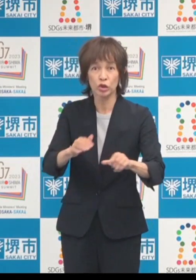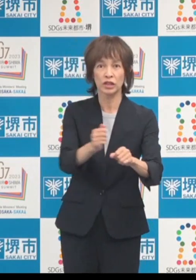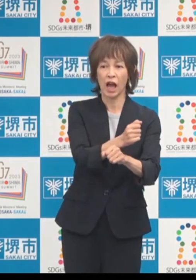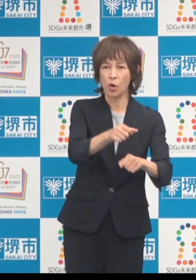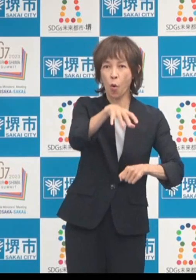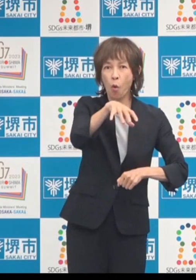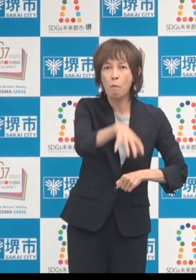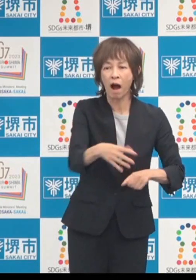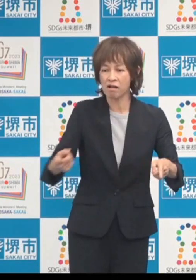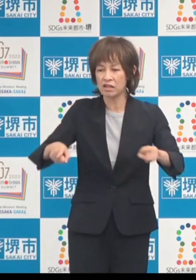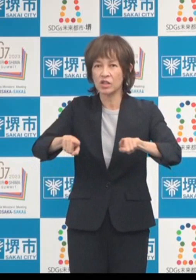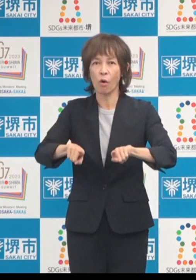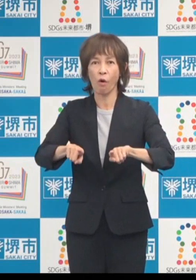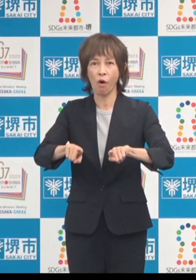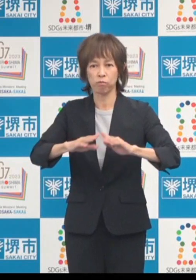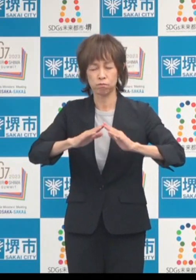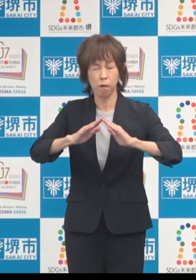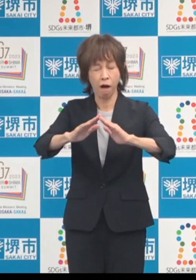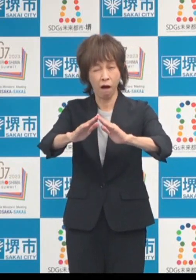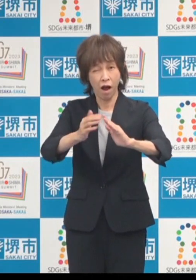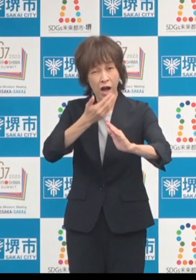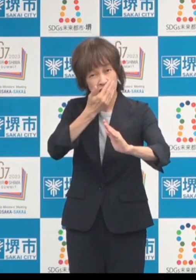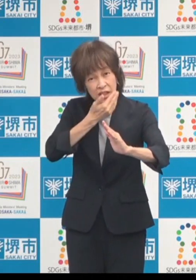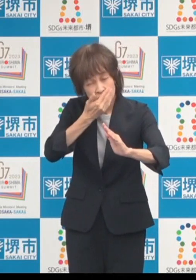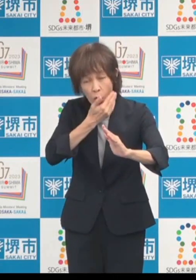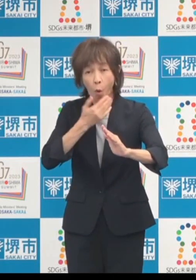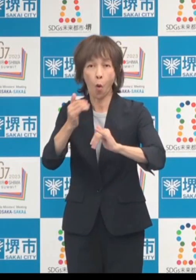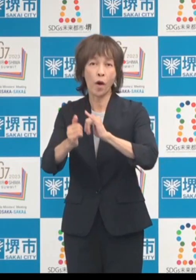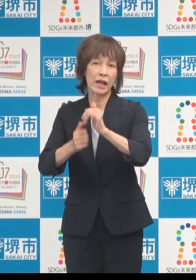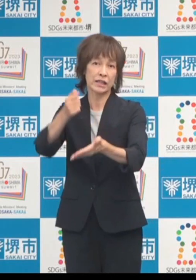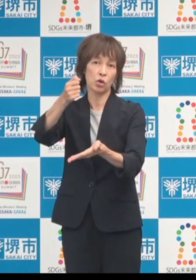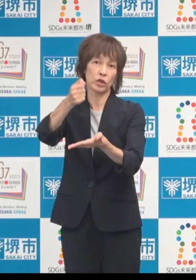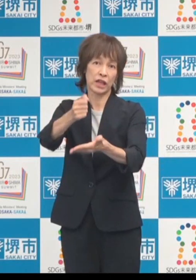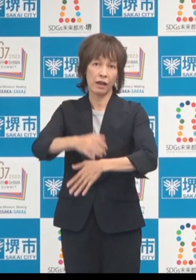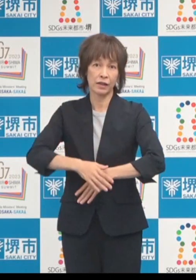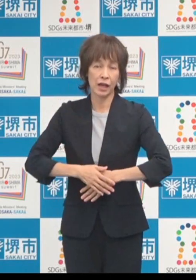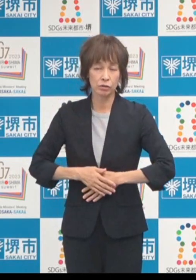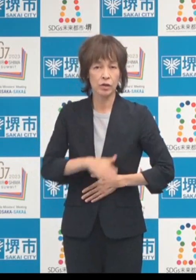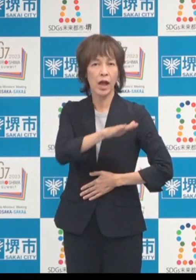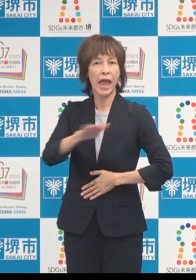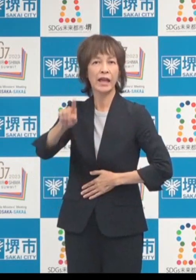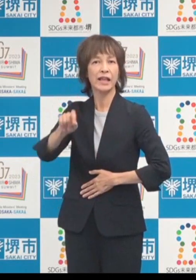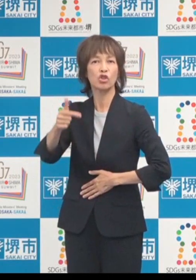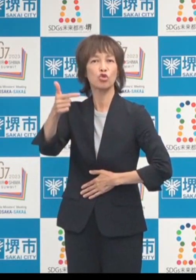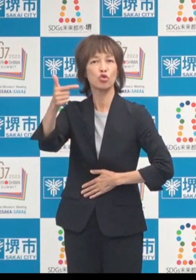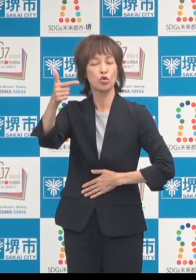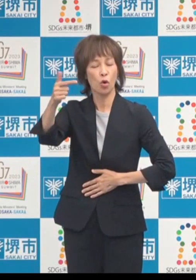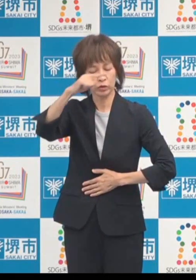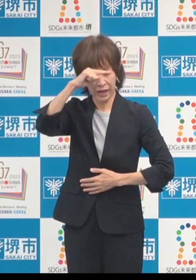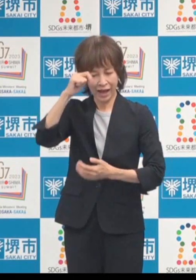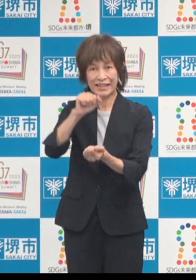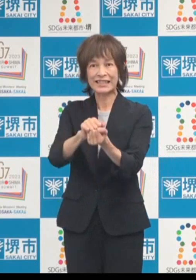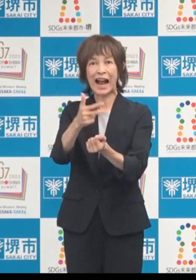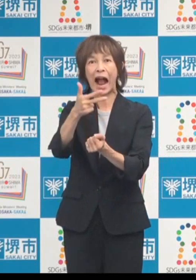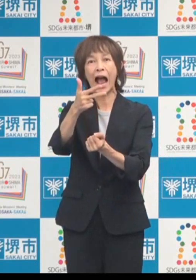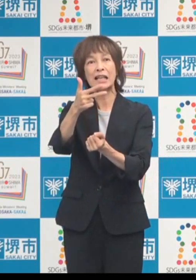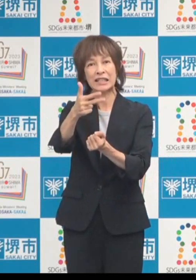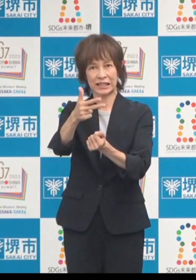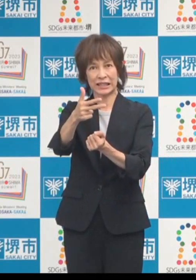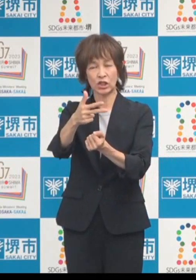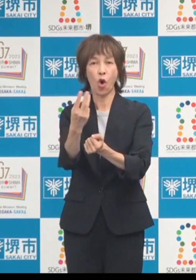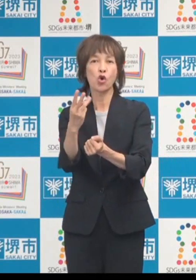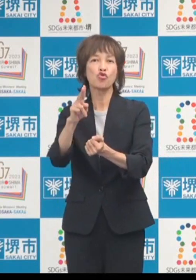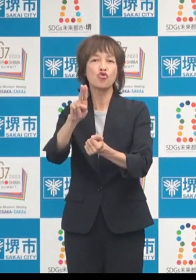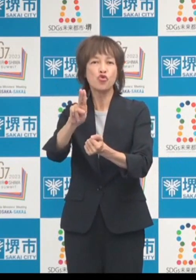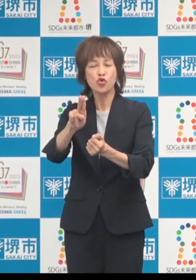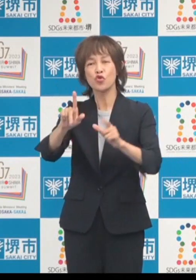変貴重な歴史資源です。堺市におきましては、平成16年に堺市の有形文化財に指定を